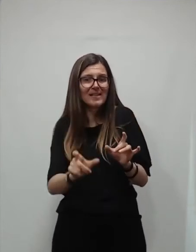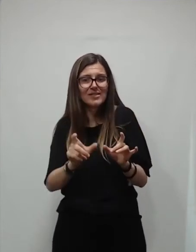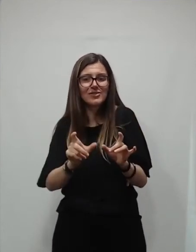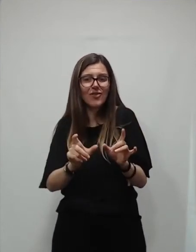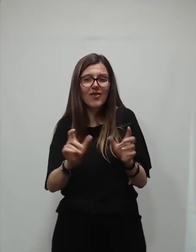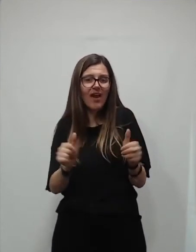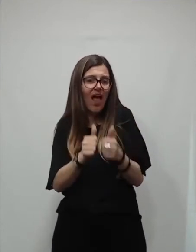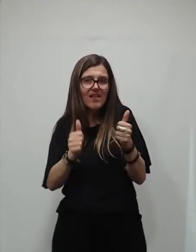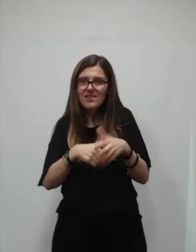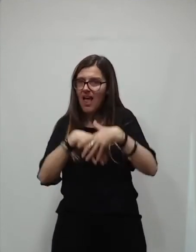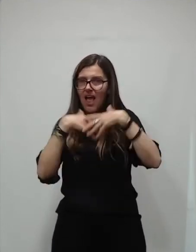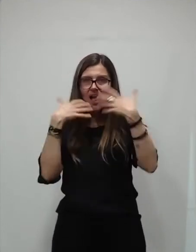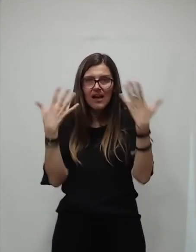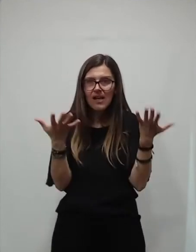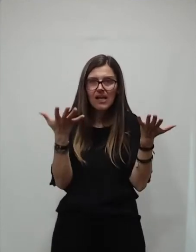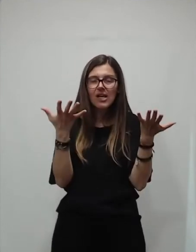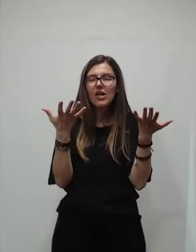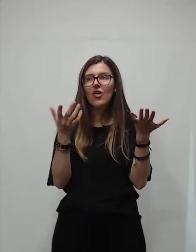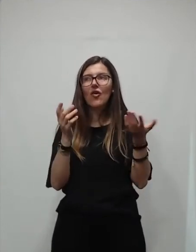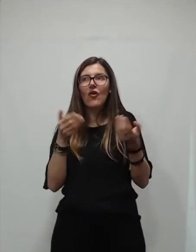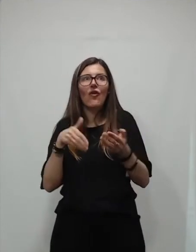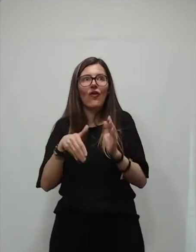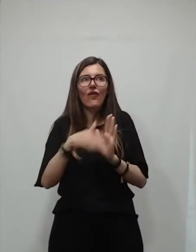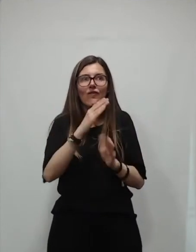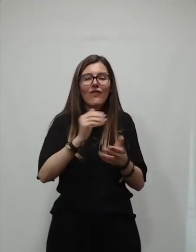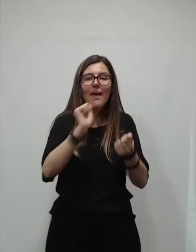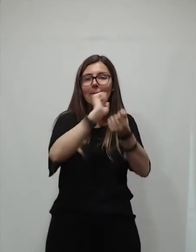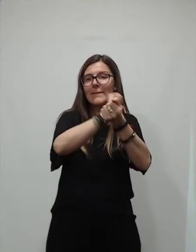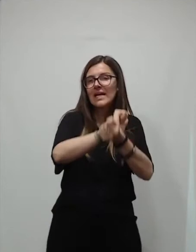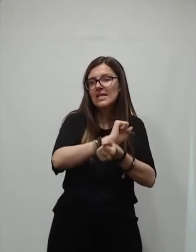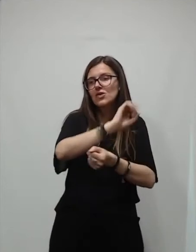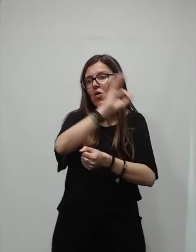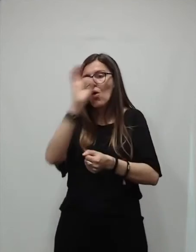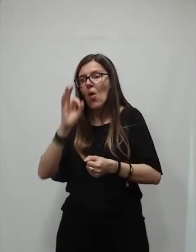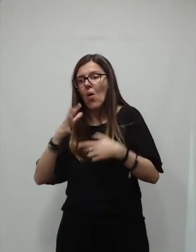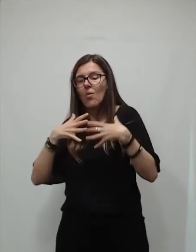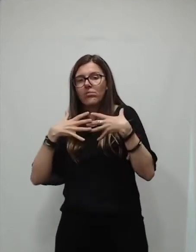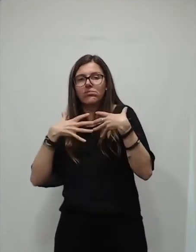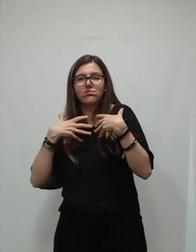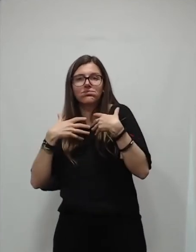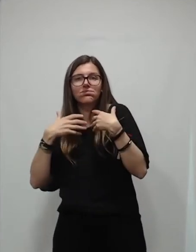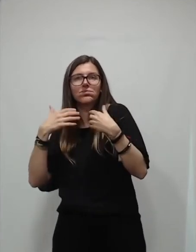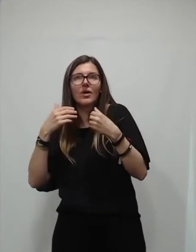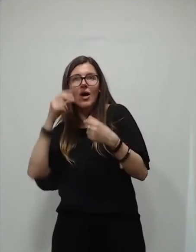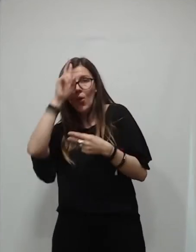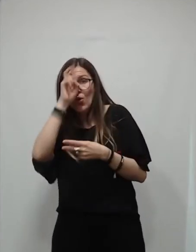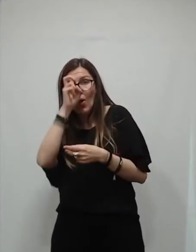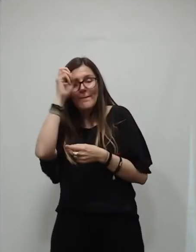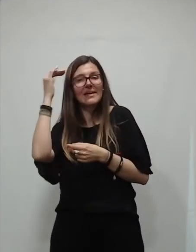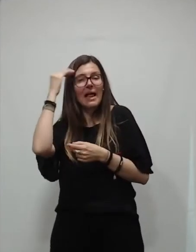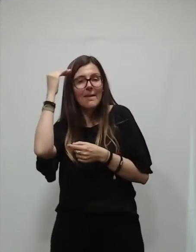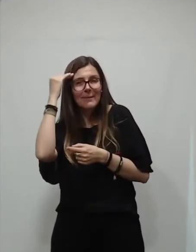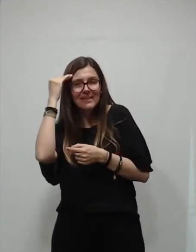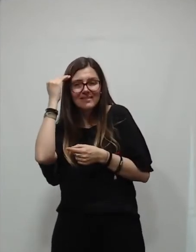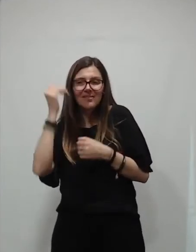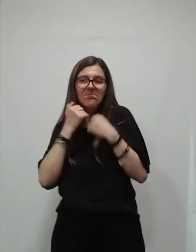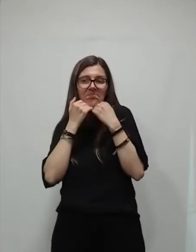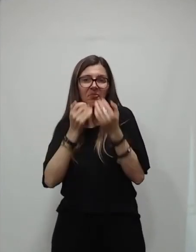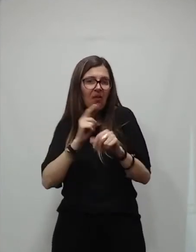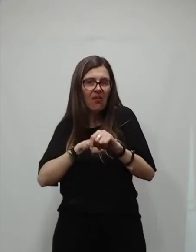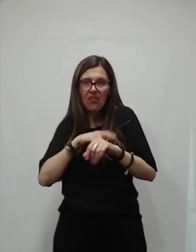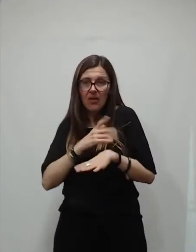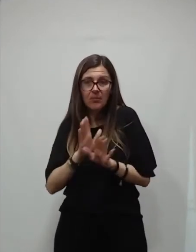a tratos, penas crueles, inhumanas o degradantes, tienen que sí o sí ser